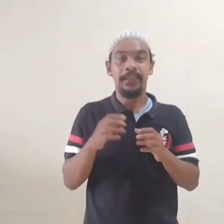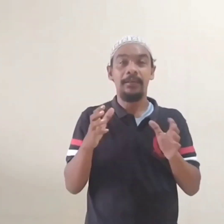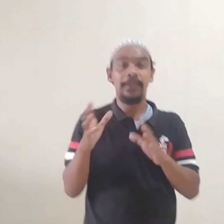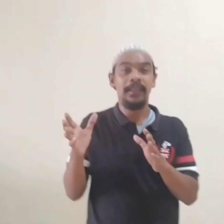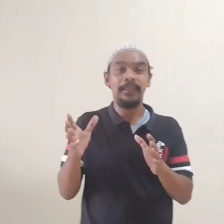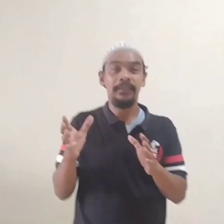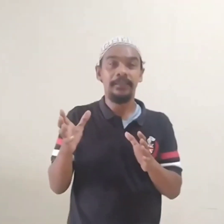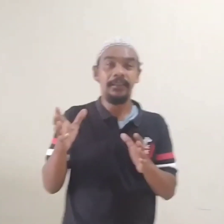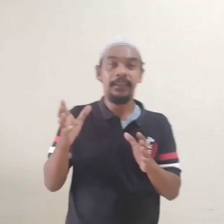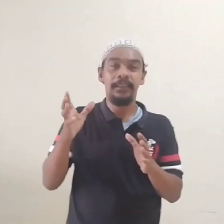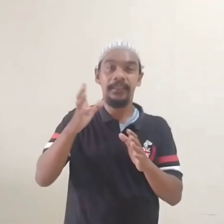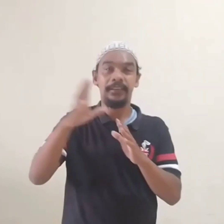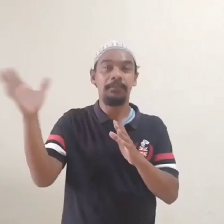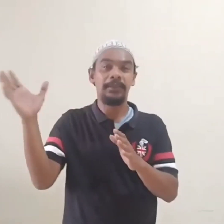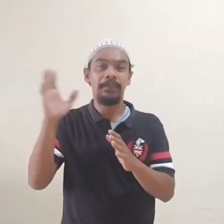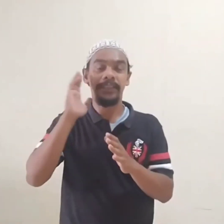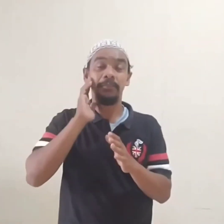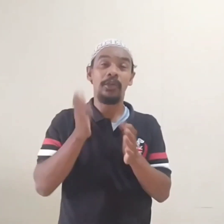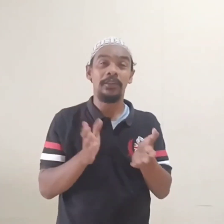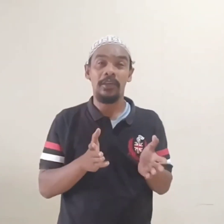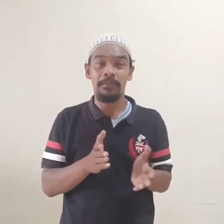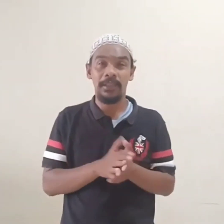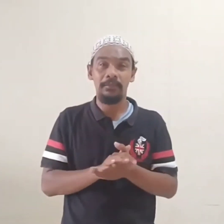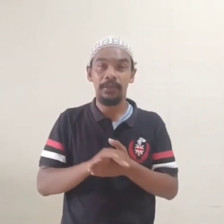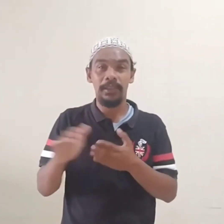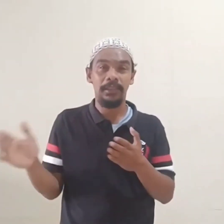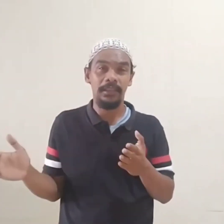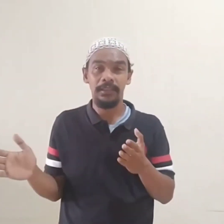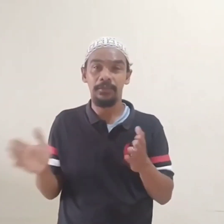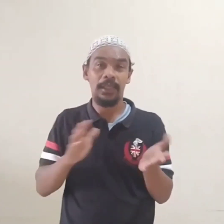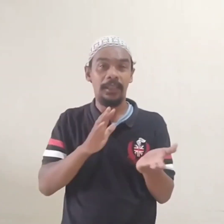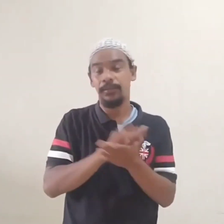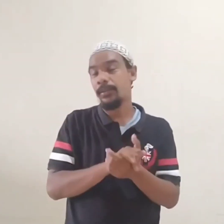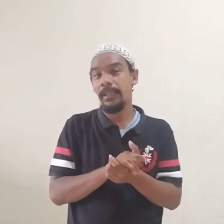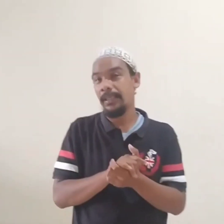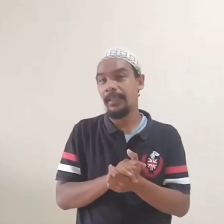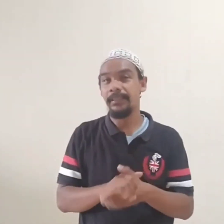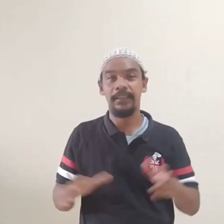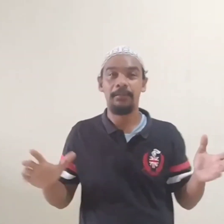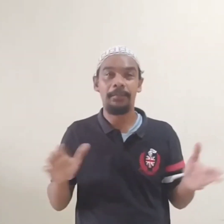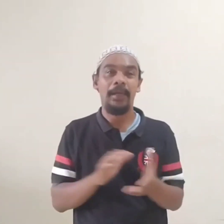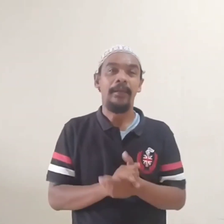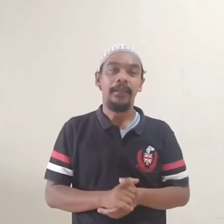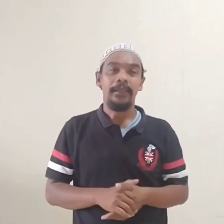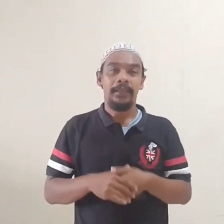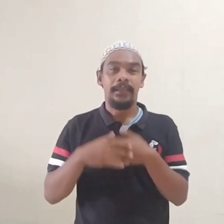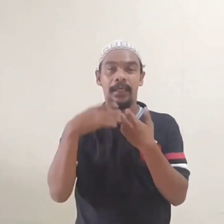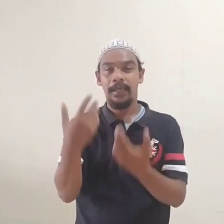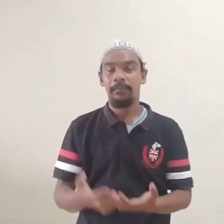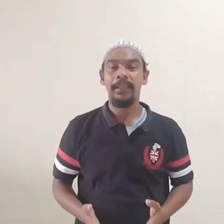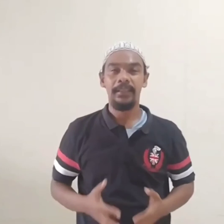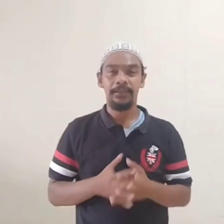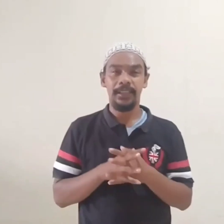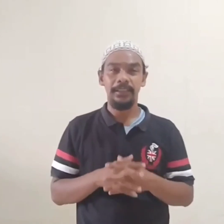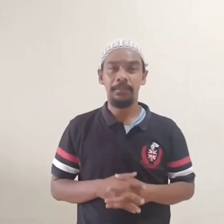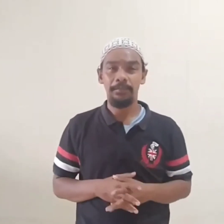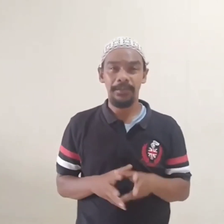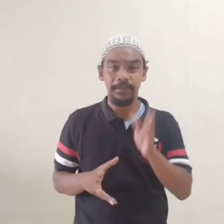ketika berenang di tempat-tempat yang bukan kolam renang, mungkin di sungai atau dan lain-lain, tidak apa-apa. Nah, baik, itu saja yang mau bisa